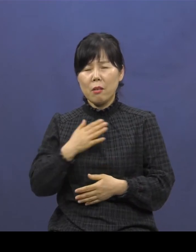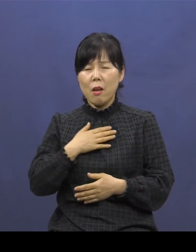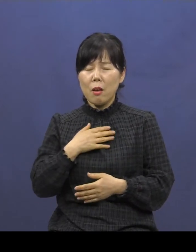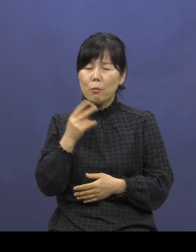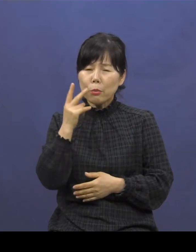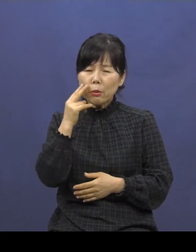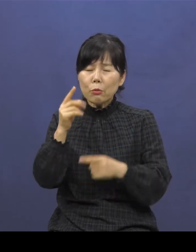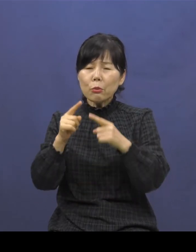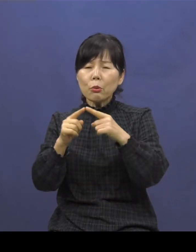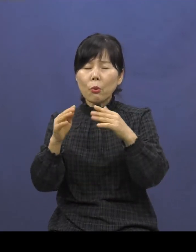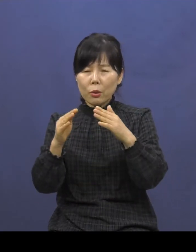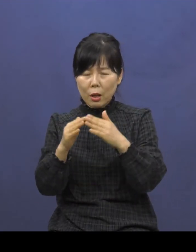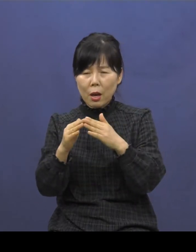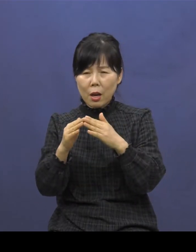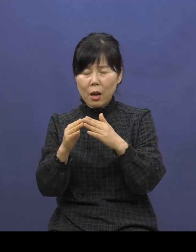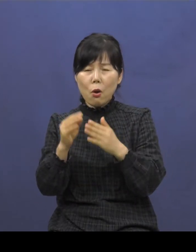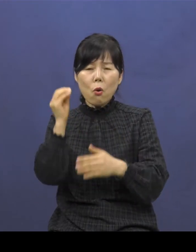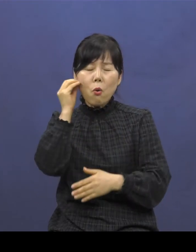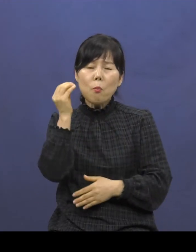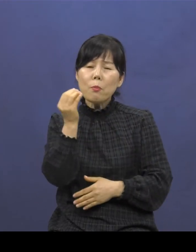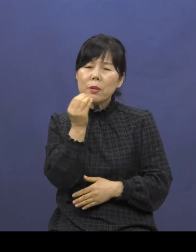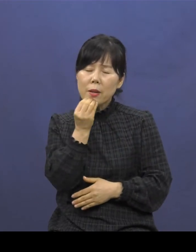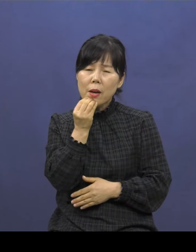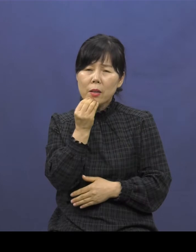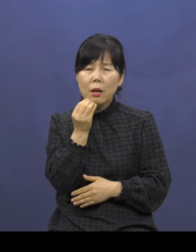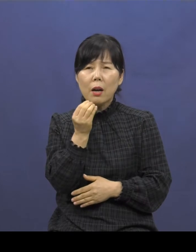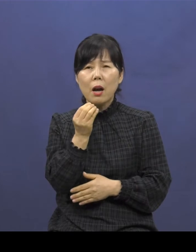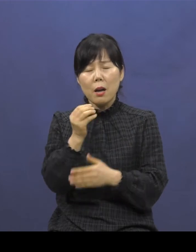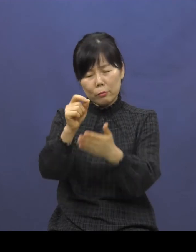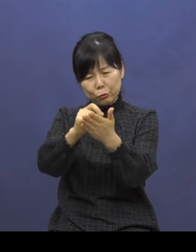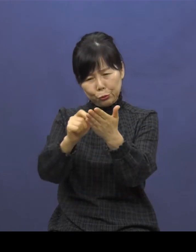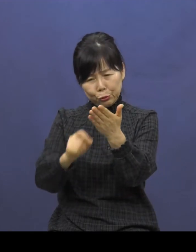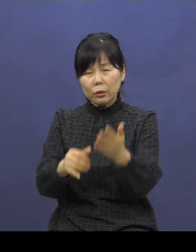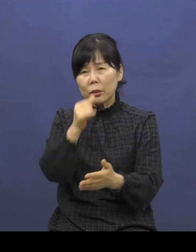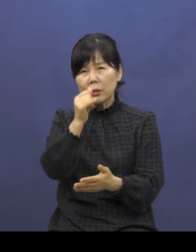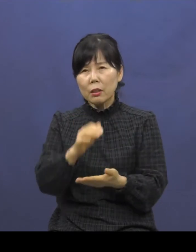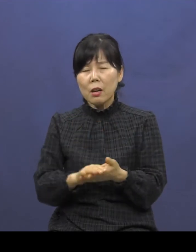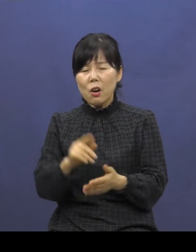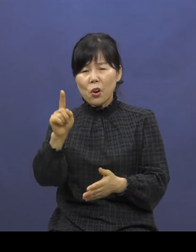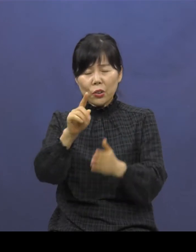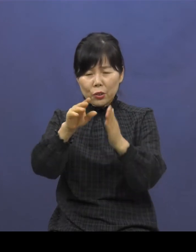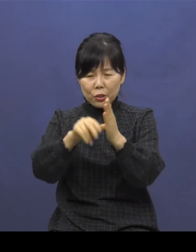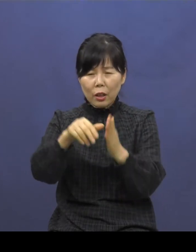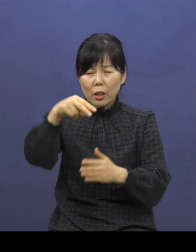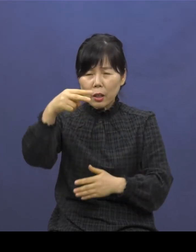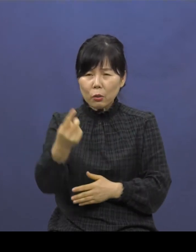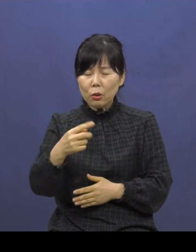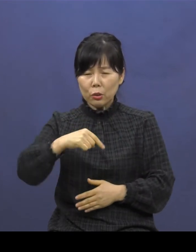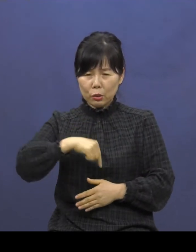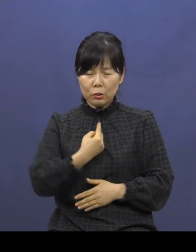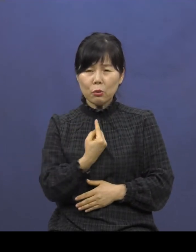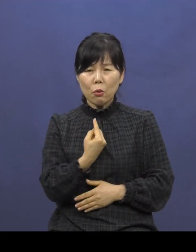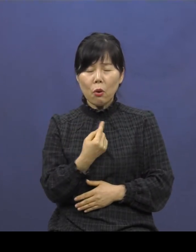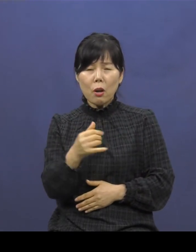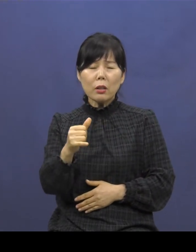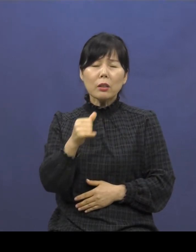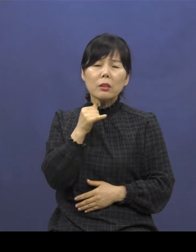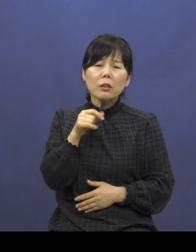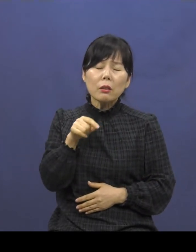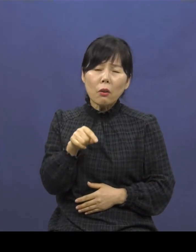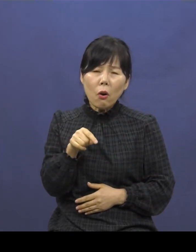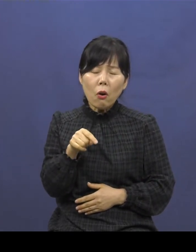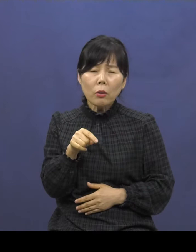그 ANC 홈페이지에다가 칼럼을 쓰면서 그런 내용을 썼습니다. 어떤 경우에도 스스로 목숨을 버리는 것은 미화될